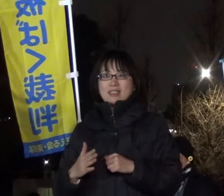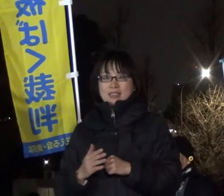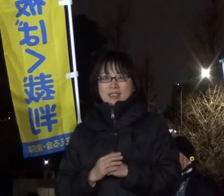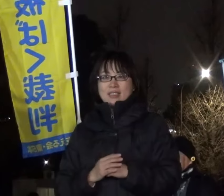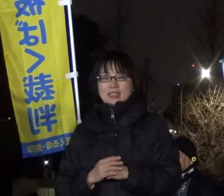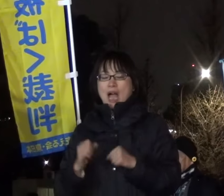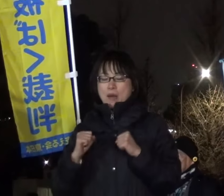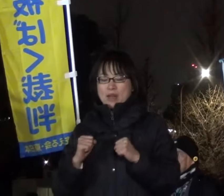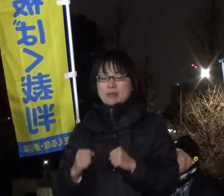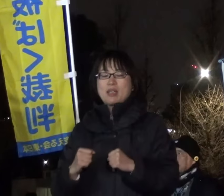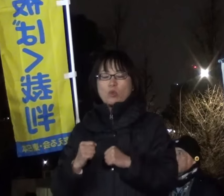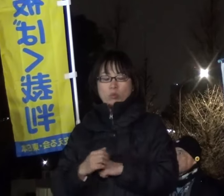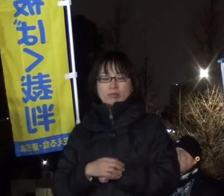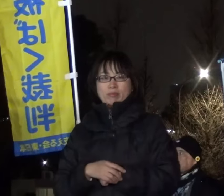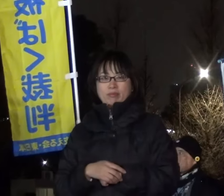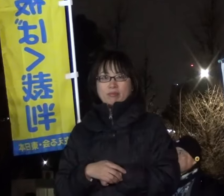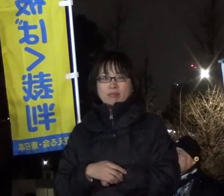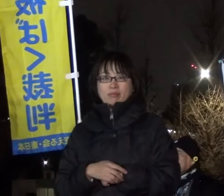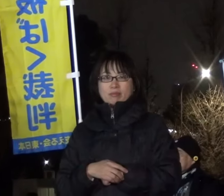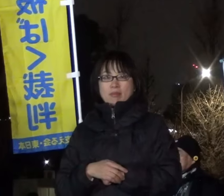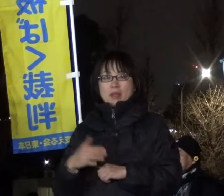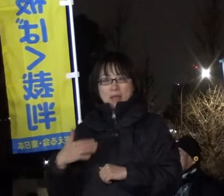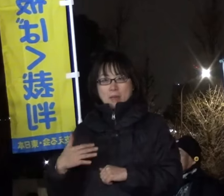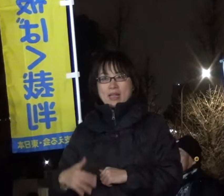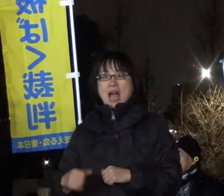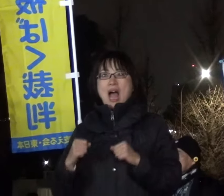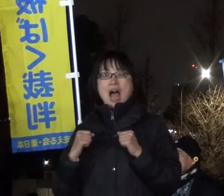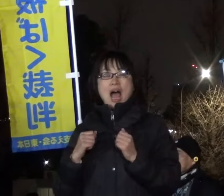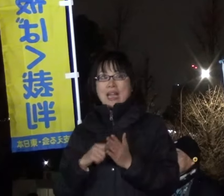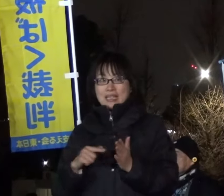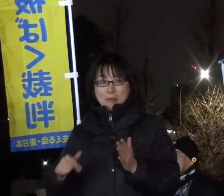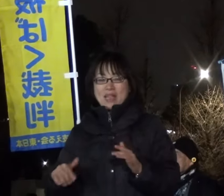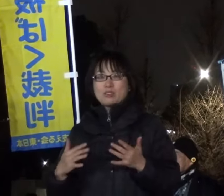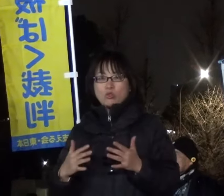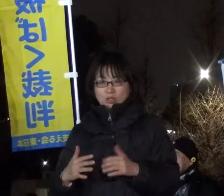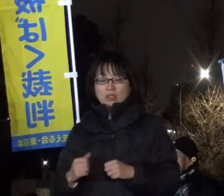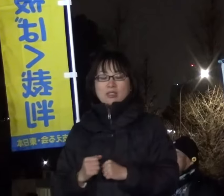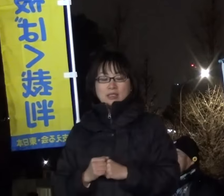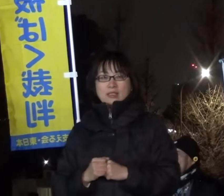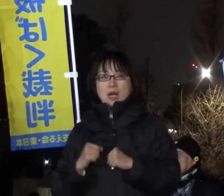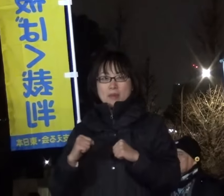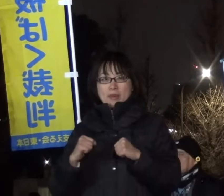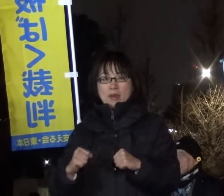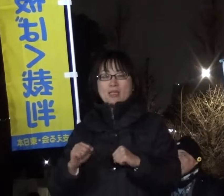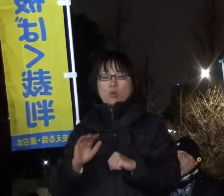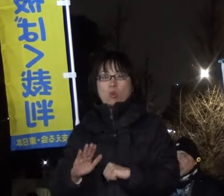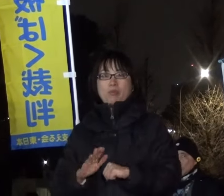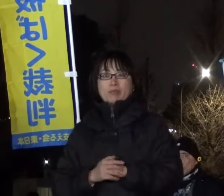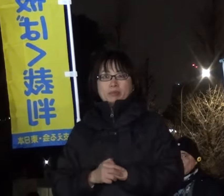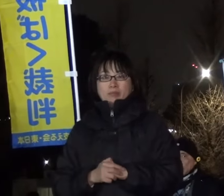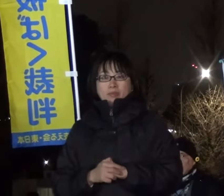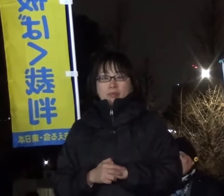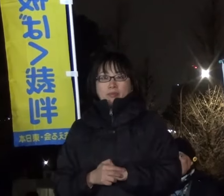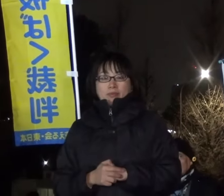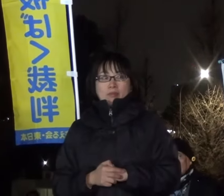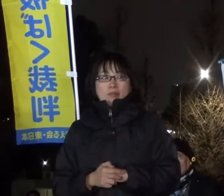働ね、されてもまだまだ諦めずにいきましょう。させまいんですけどね。はい、そんなわけで、